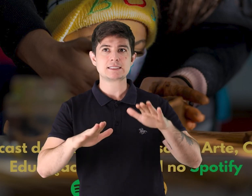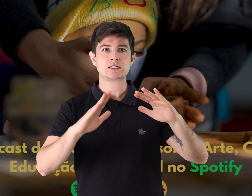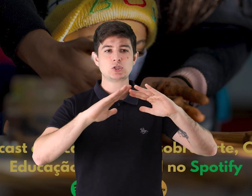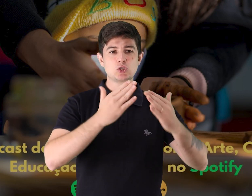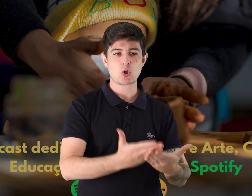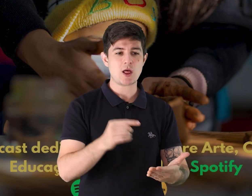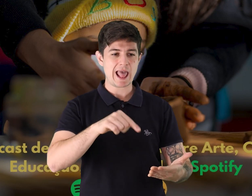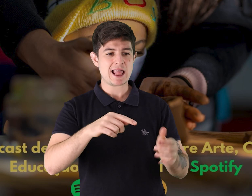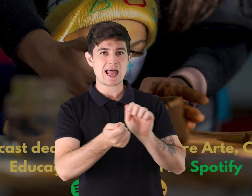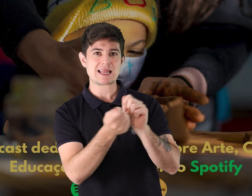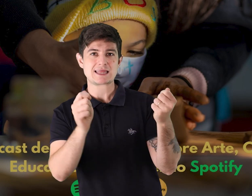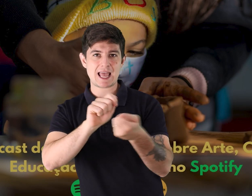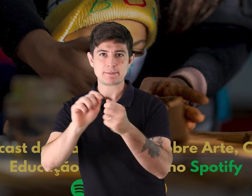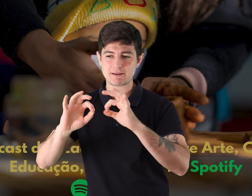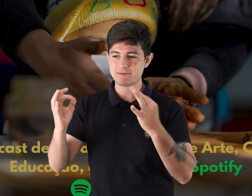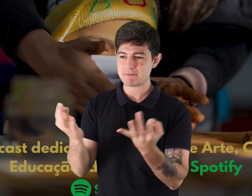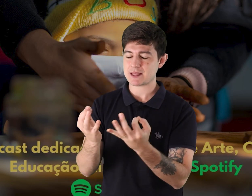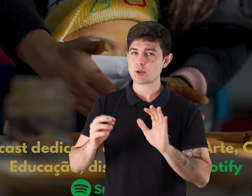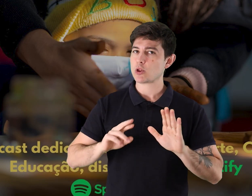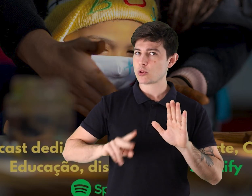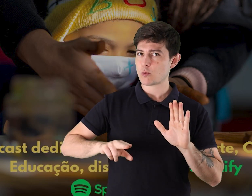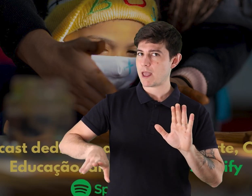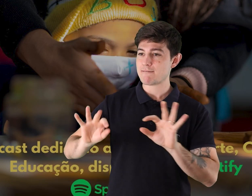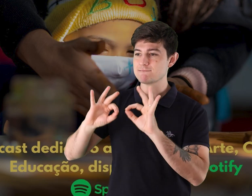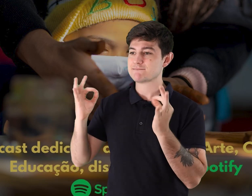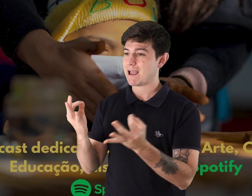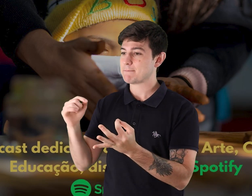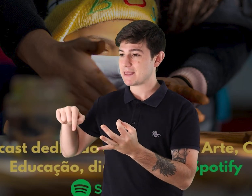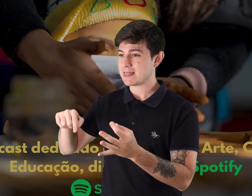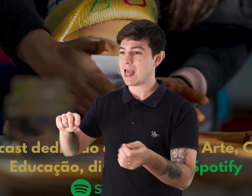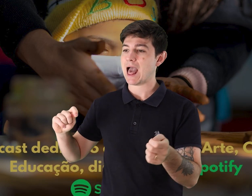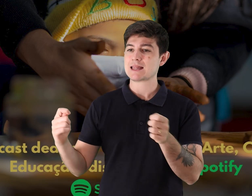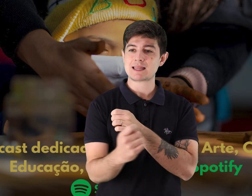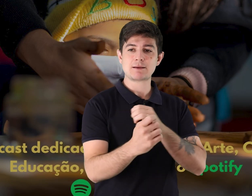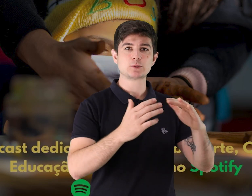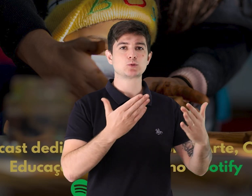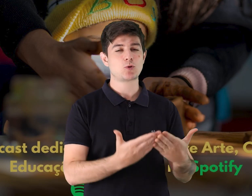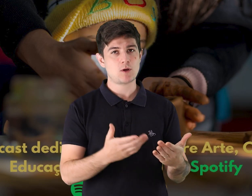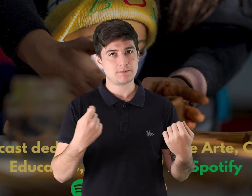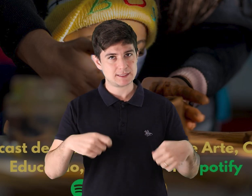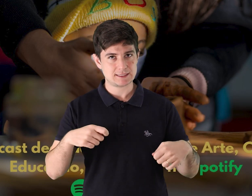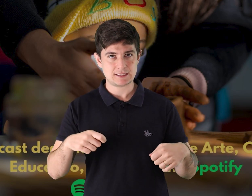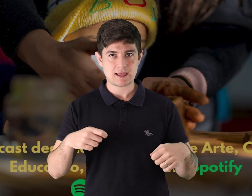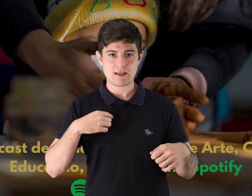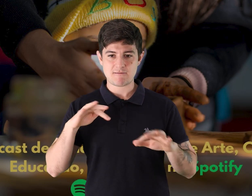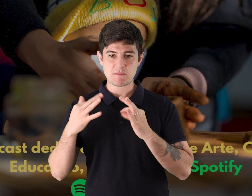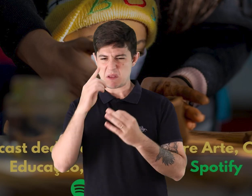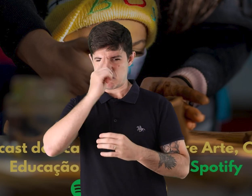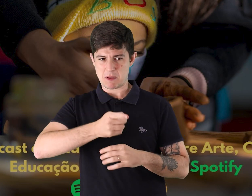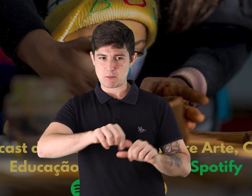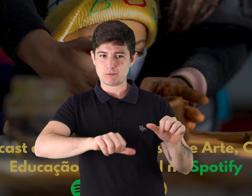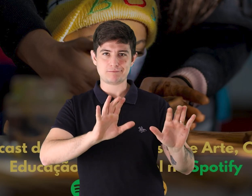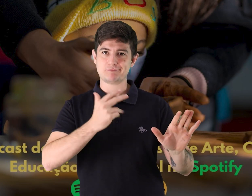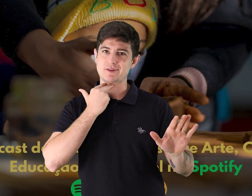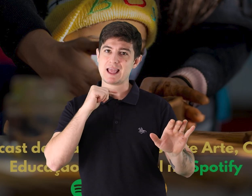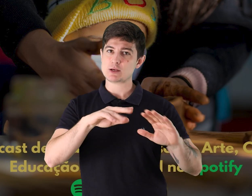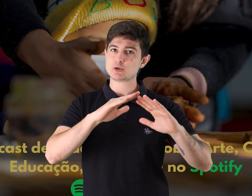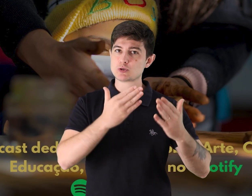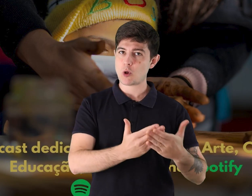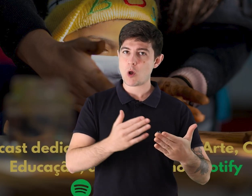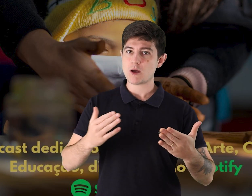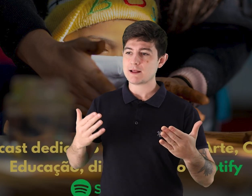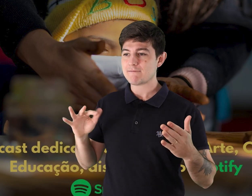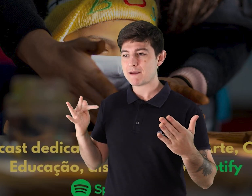seguinte, Patrícia, não é a escola que vai se adaptar a cada família, né? Não. A família que vai se adaptar à proposta da escola, sim. Mas ela deve buscar